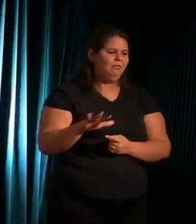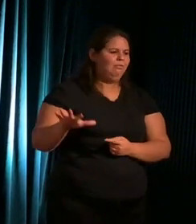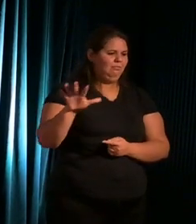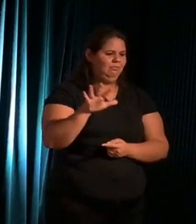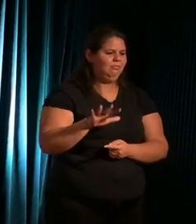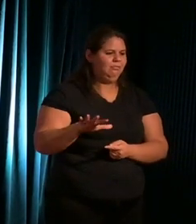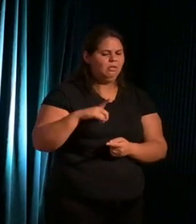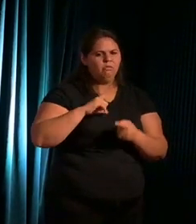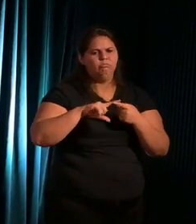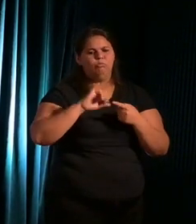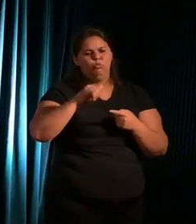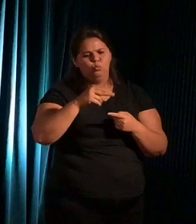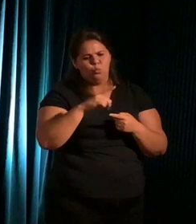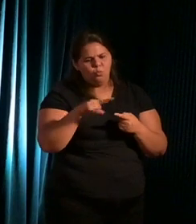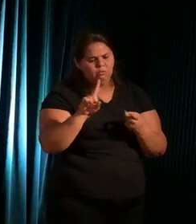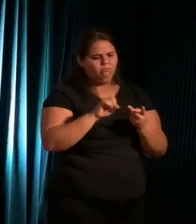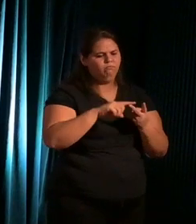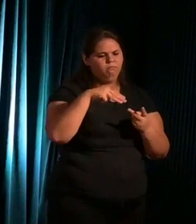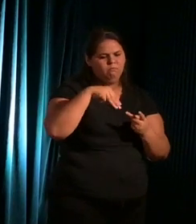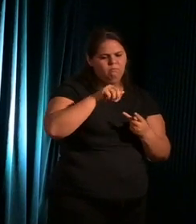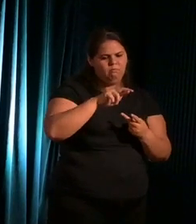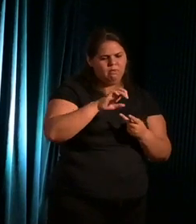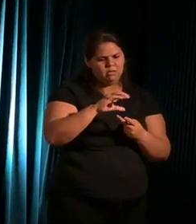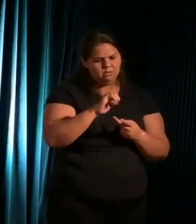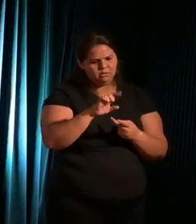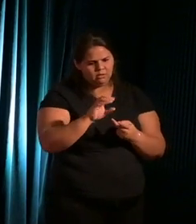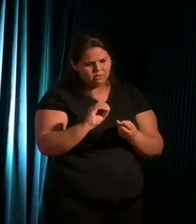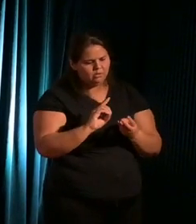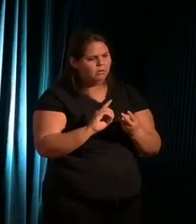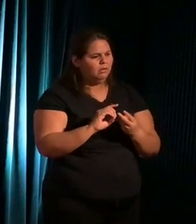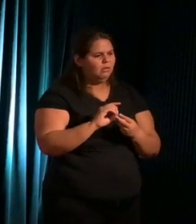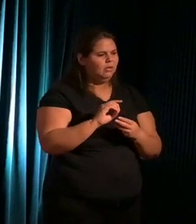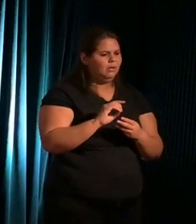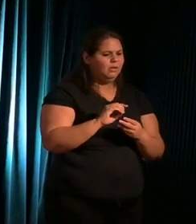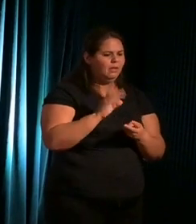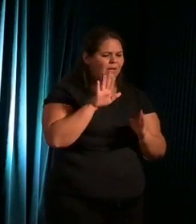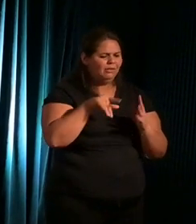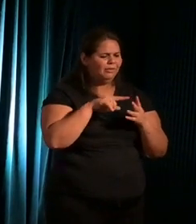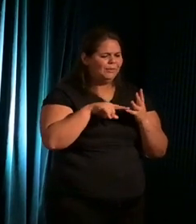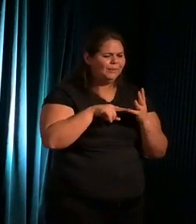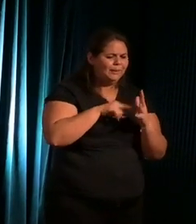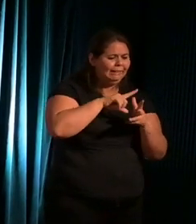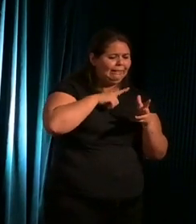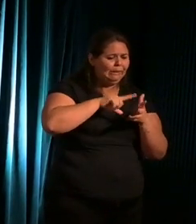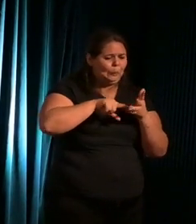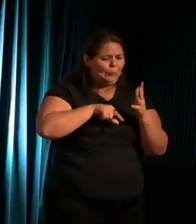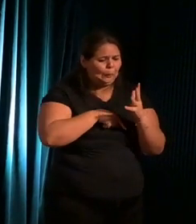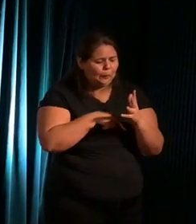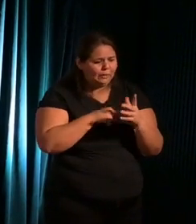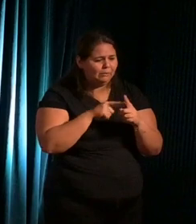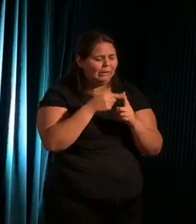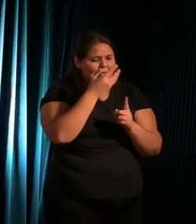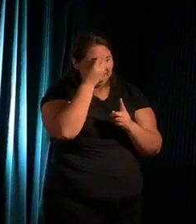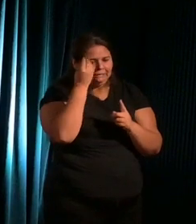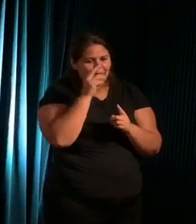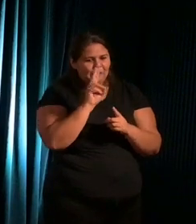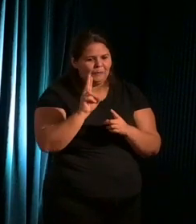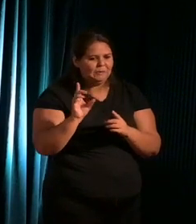o João, tenho o Marcelo, e vai me faltar palavras de outros diretores, e